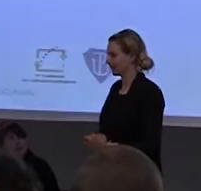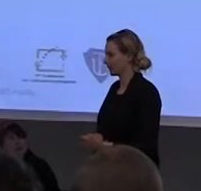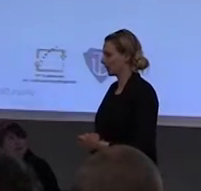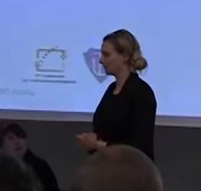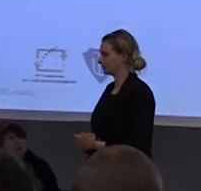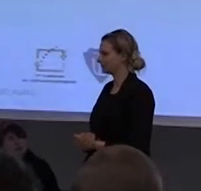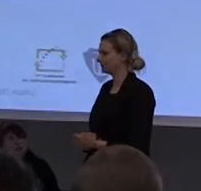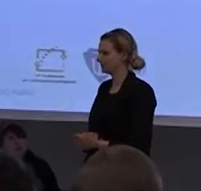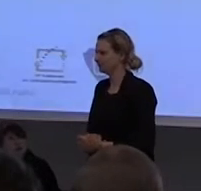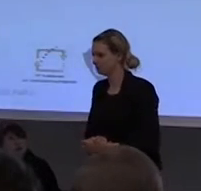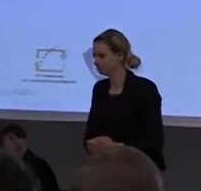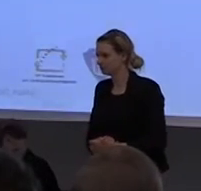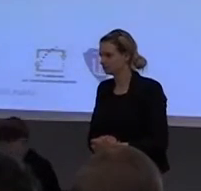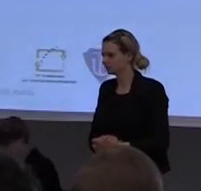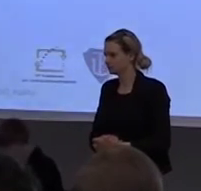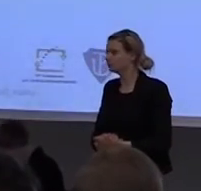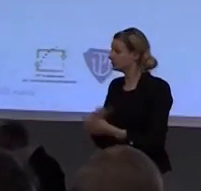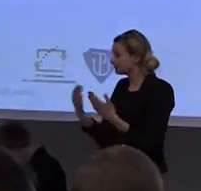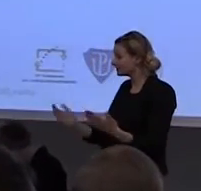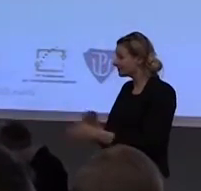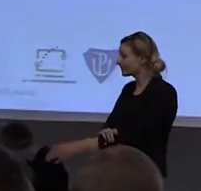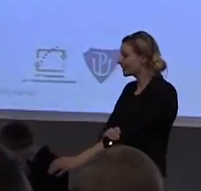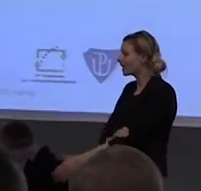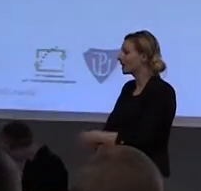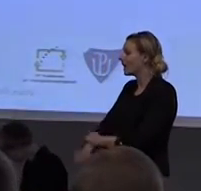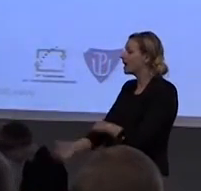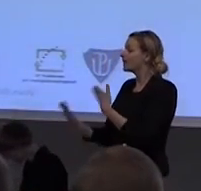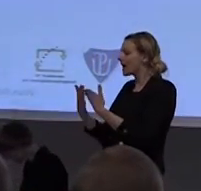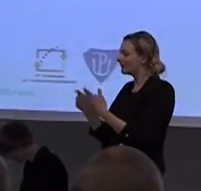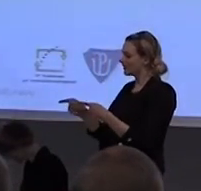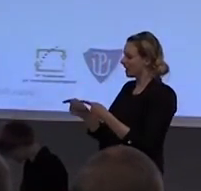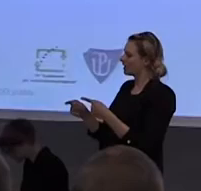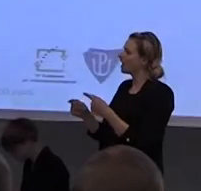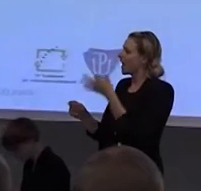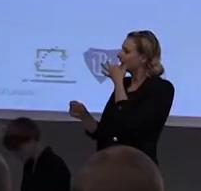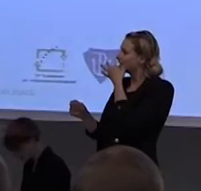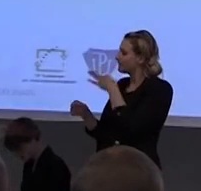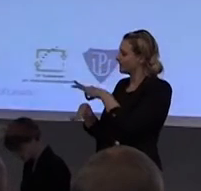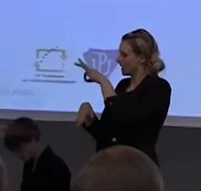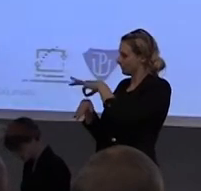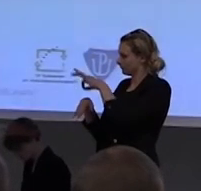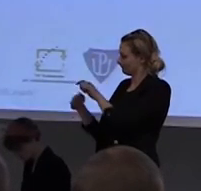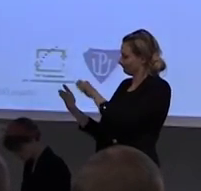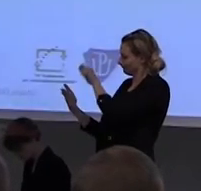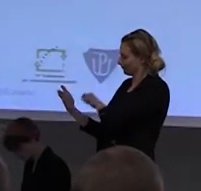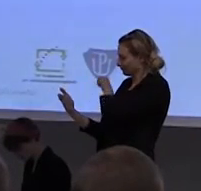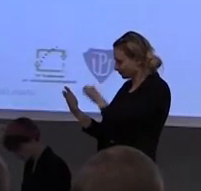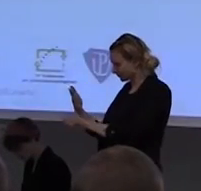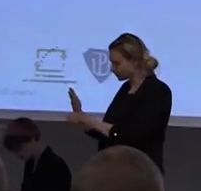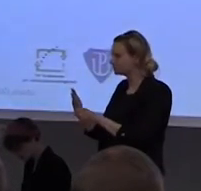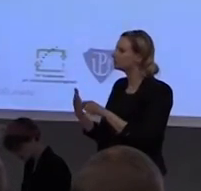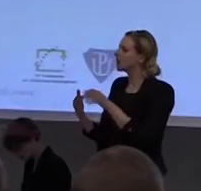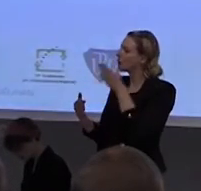people's impairments. V tomto chápání se z lidí stávají osoby se zdravotním nebo mentálním postižením